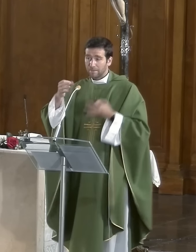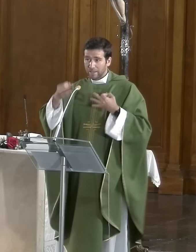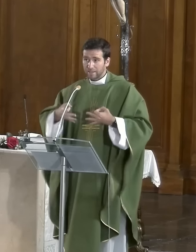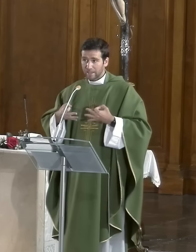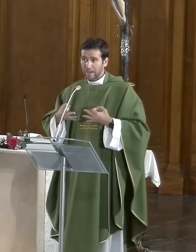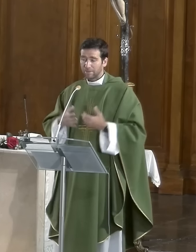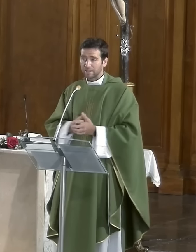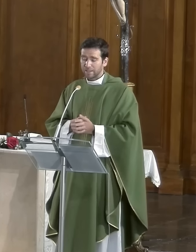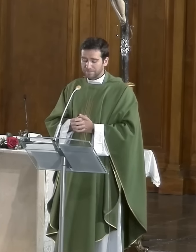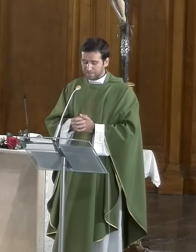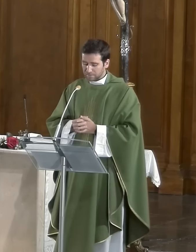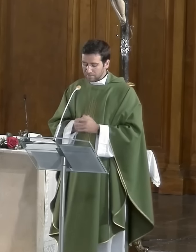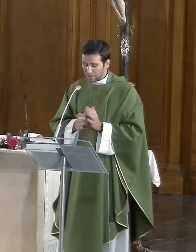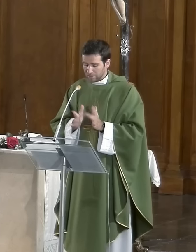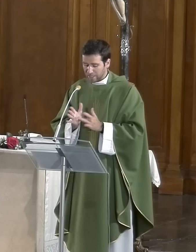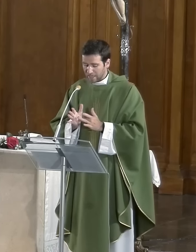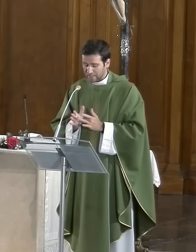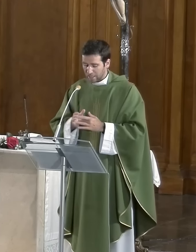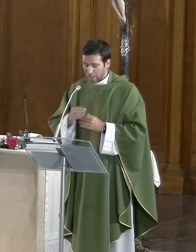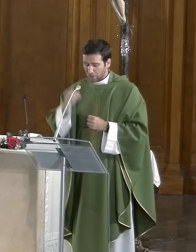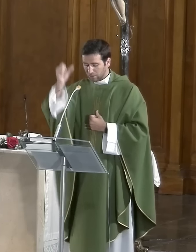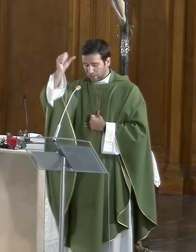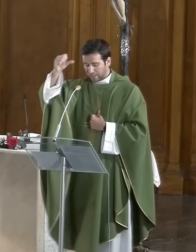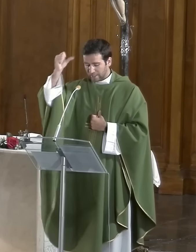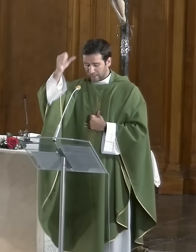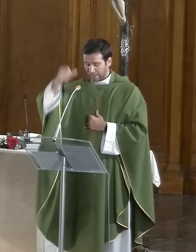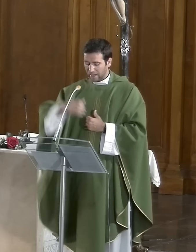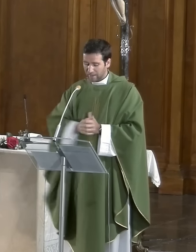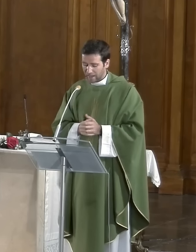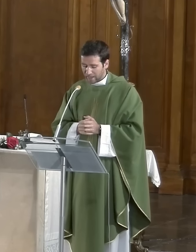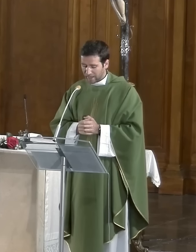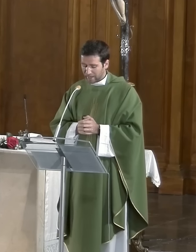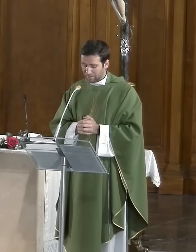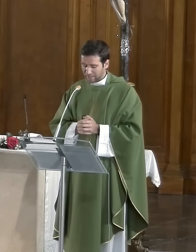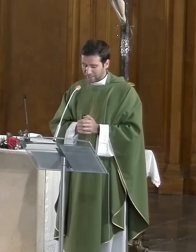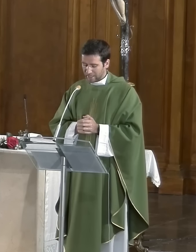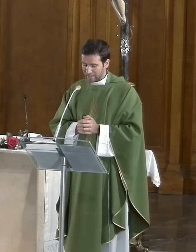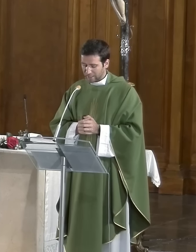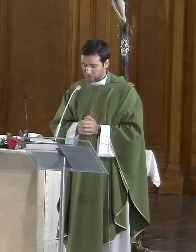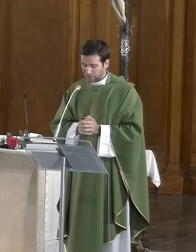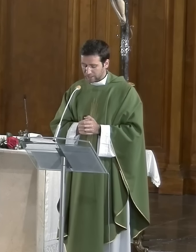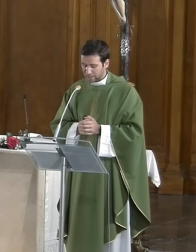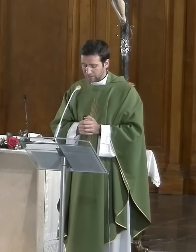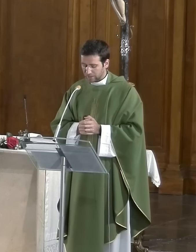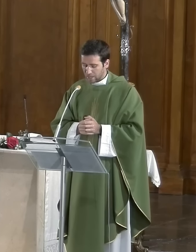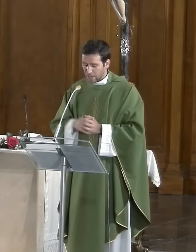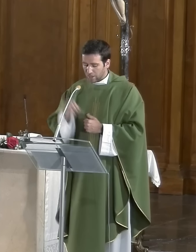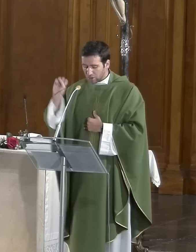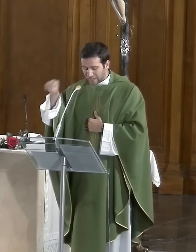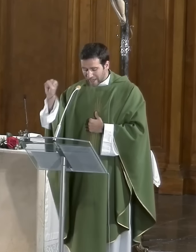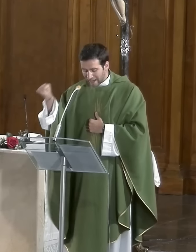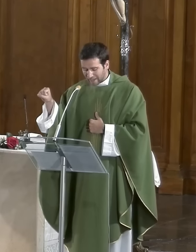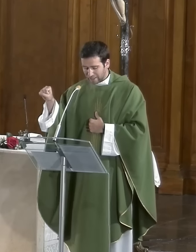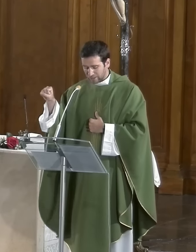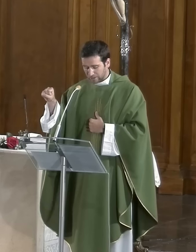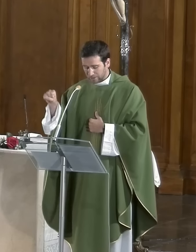efectivamente, claramente, pues será así como se realizará en el Mesías, en Jesucristo. No se le hará caso